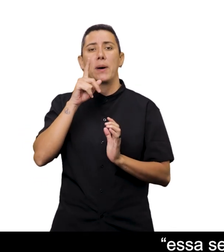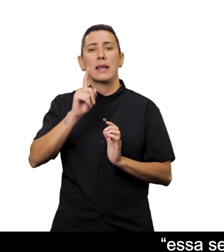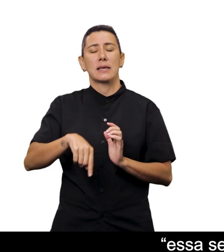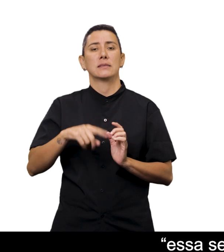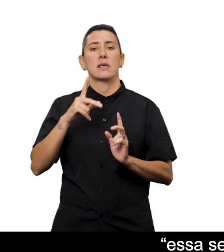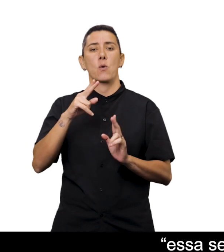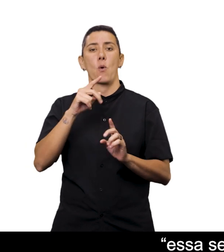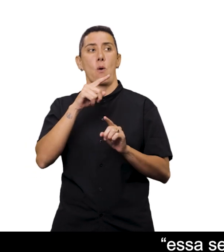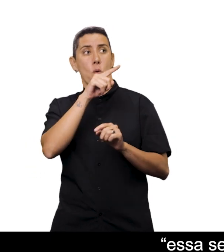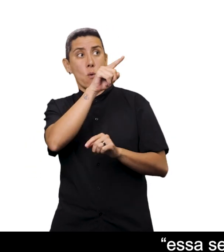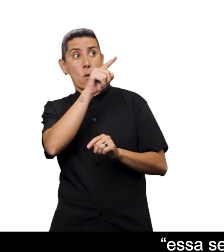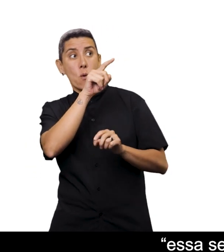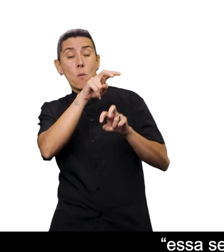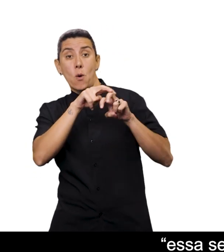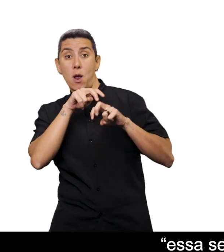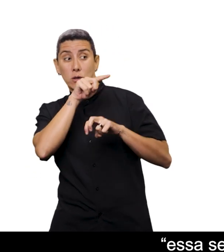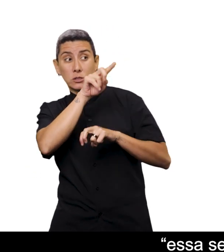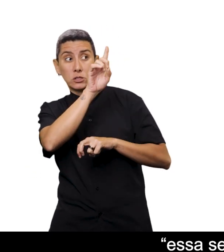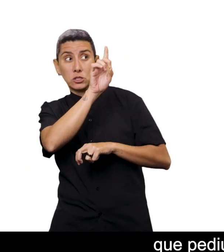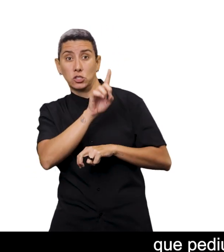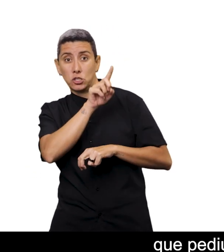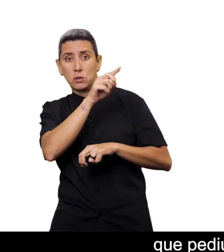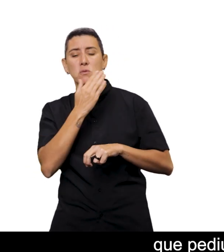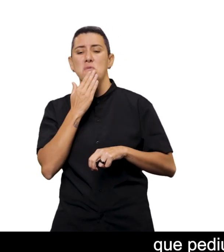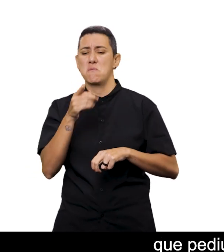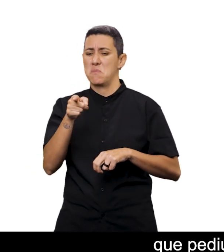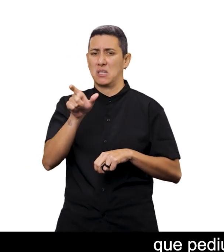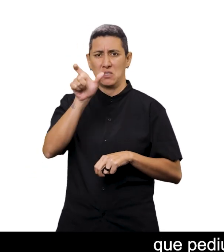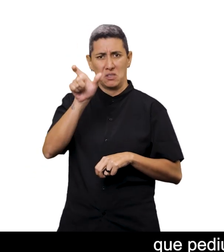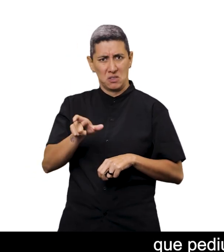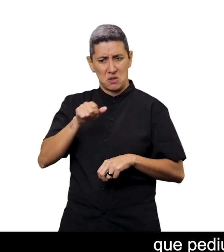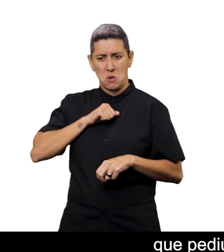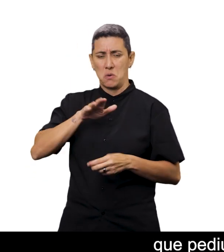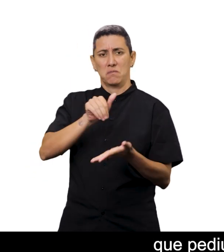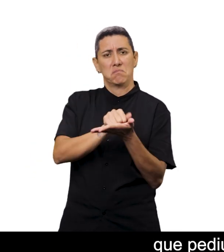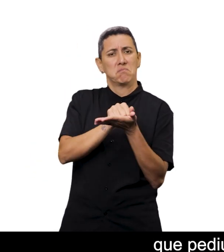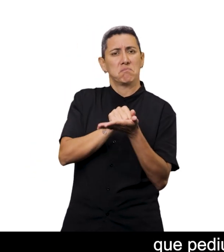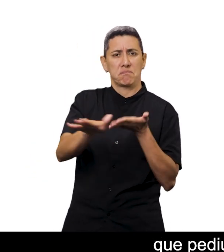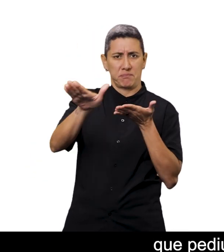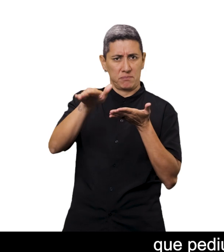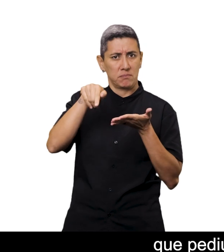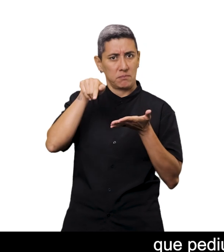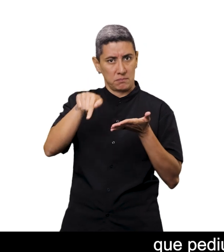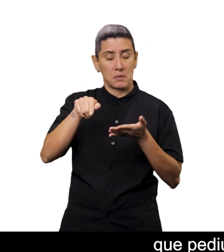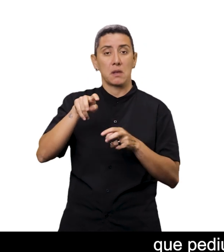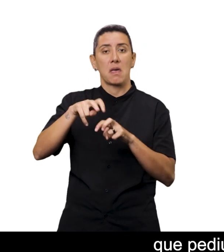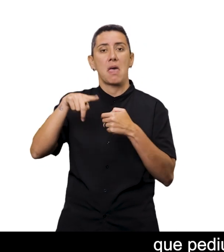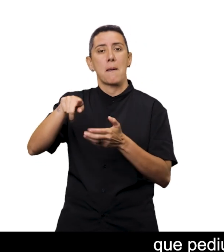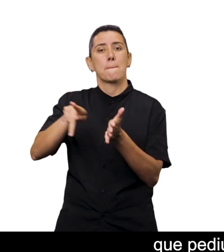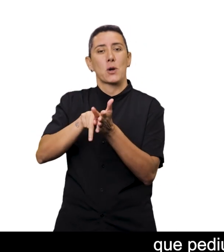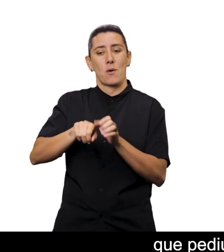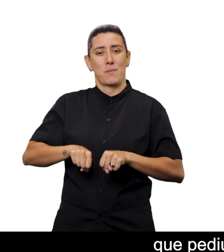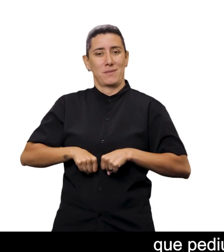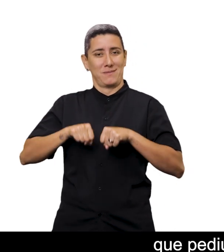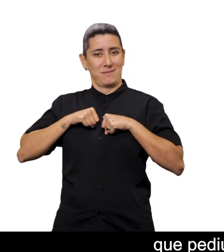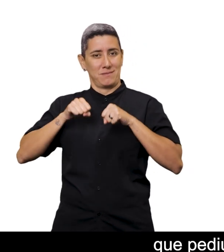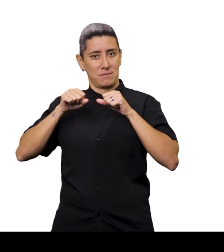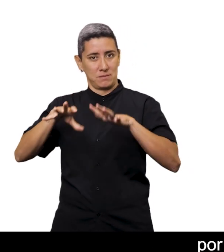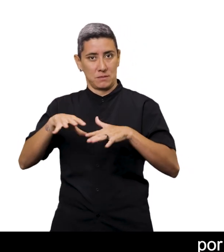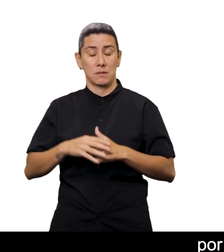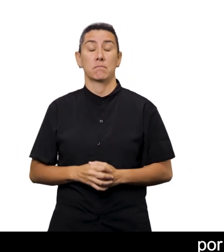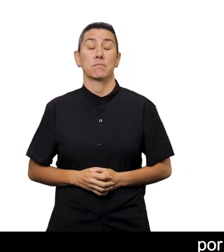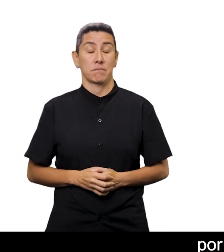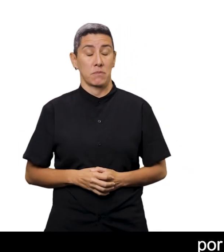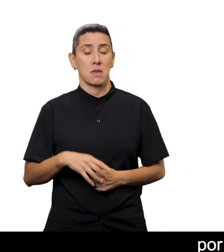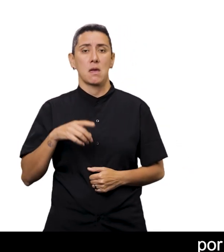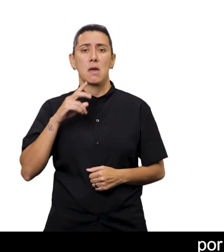como resposta a uma diretora de escola que pediu a demissão de um professor que era membro de serigrafistas queer,